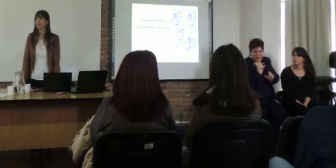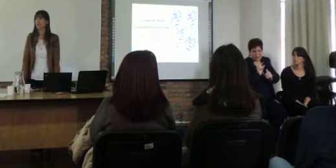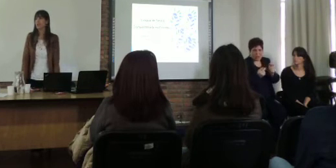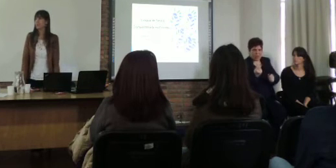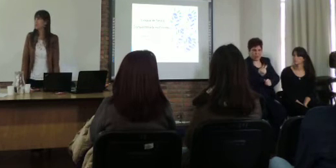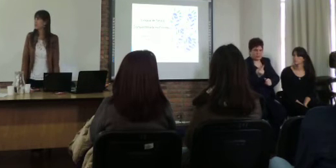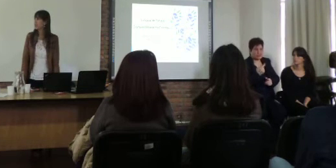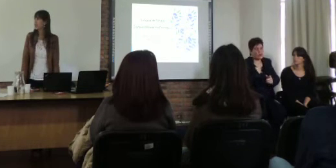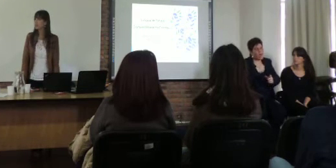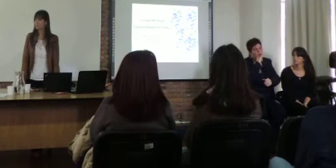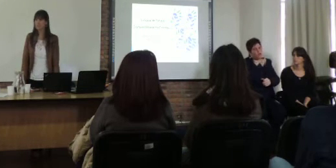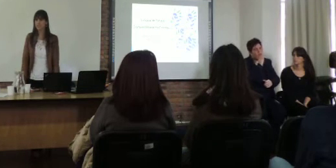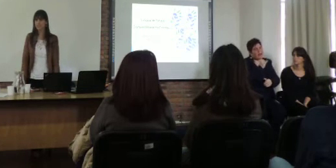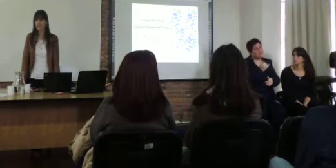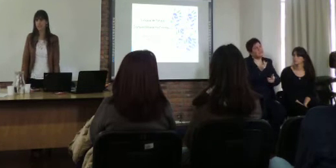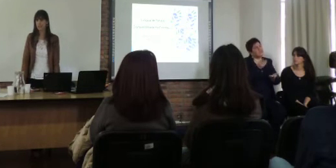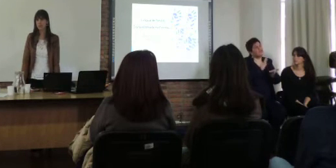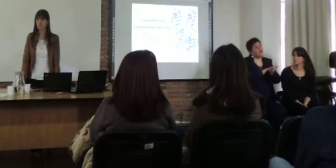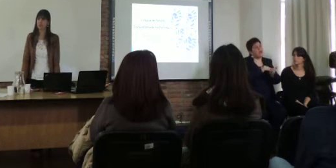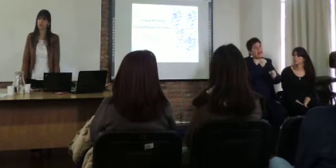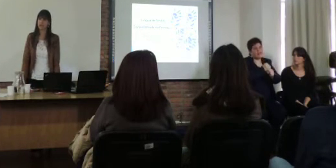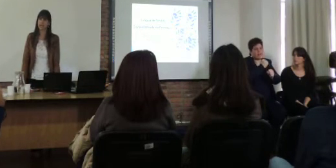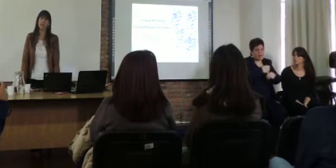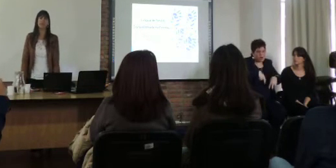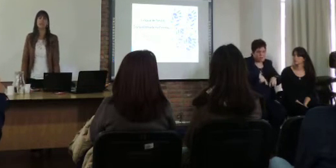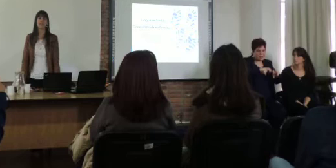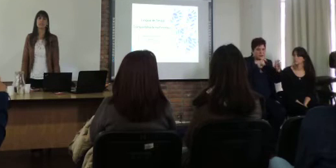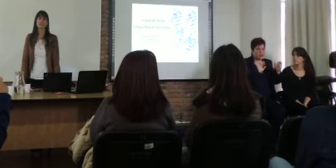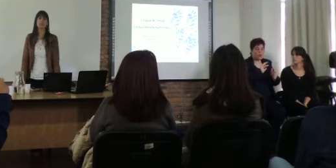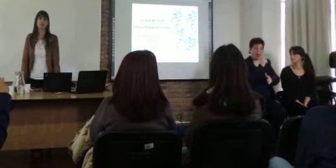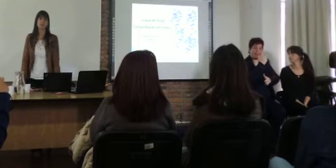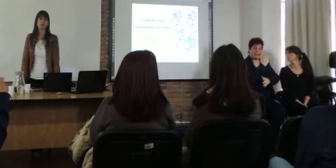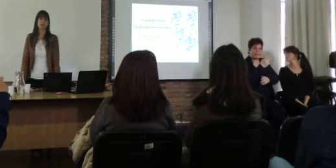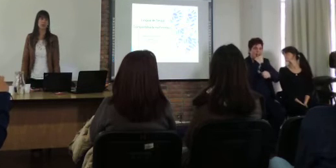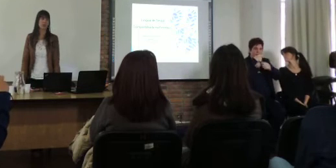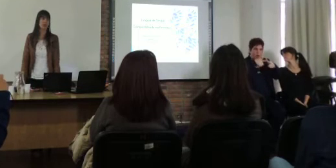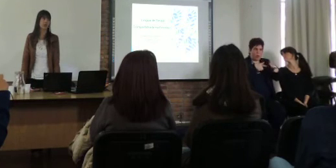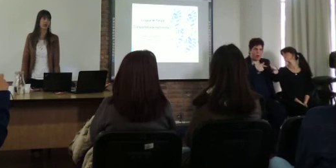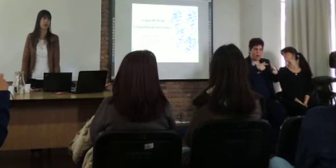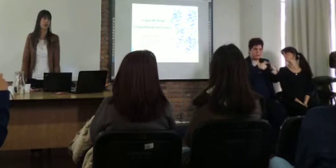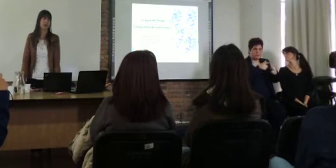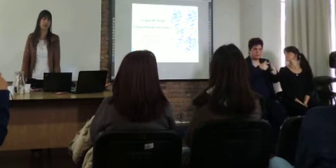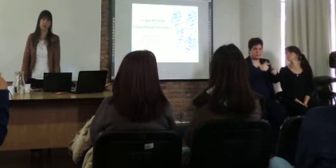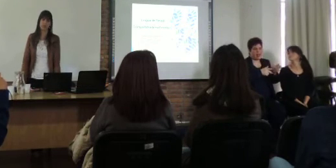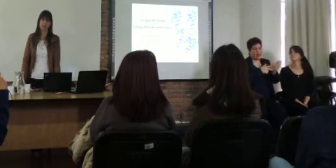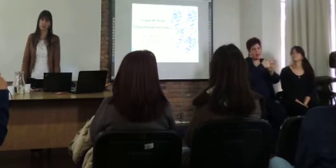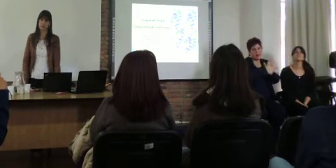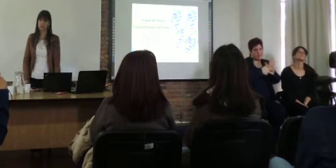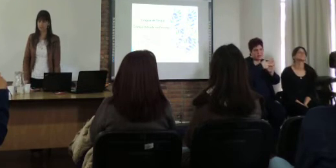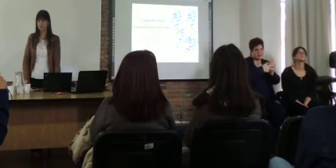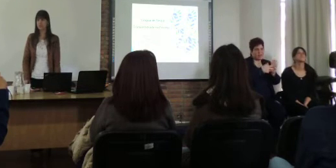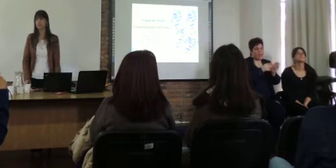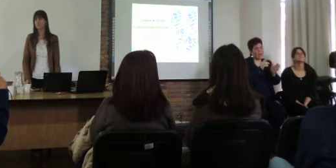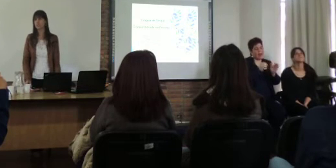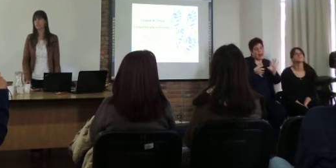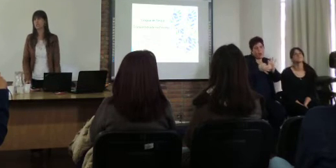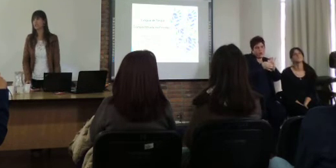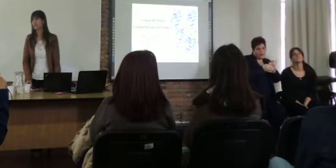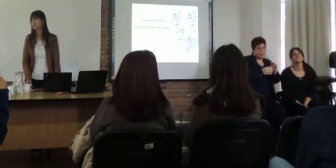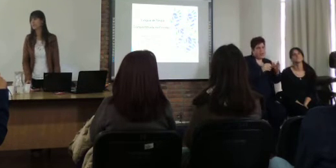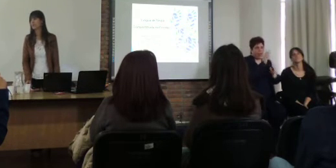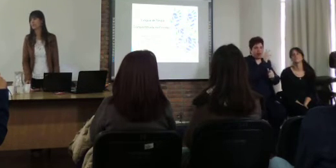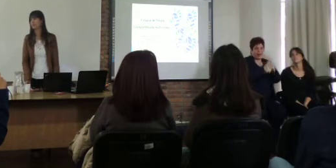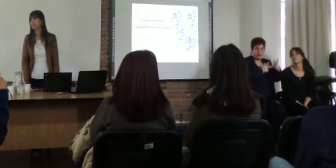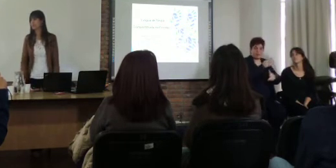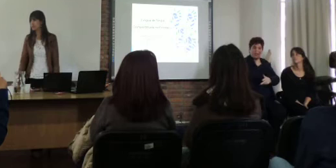esse trabalho, eu também falo de uma terceira língua neste lugar. Assim como em língua oral eu falo em português, sou